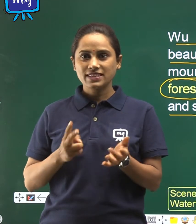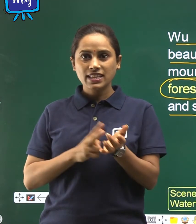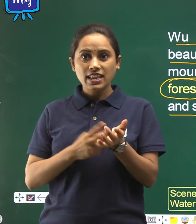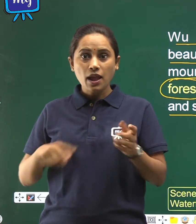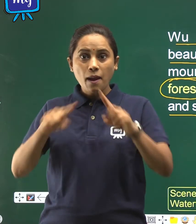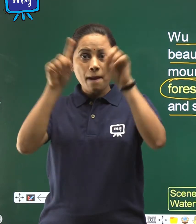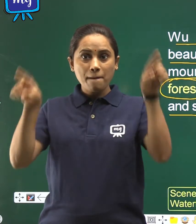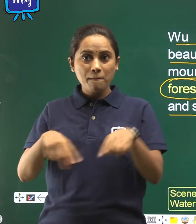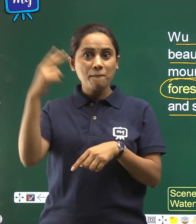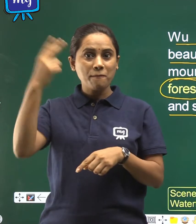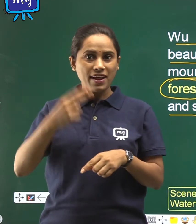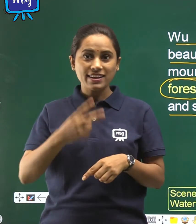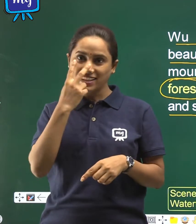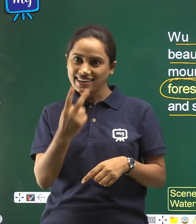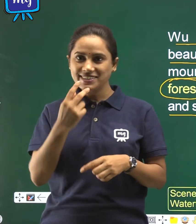प्राकृतिक दृश्य.